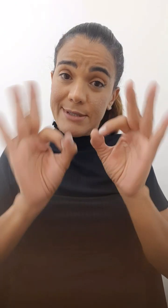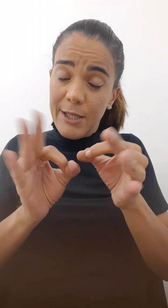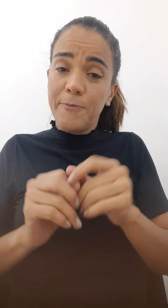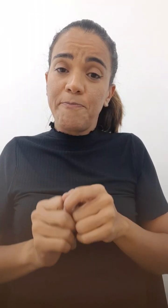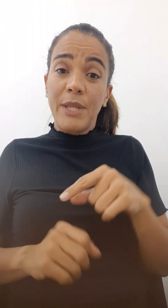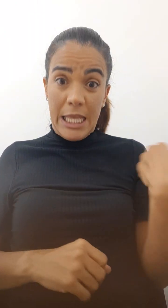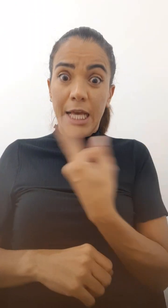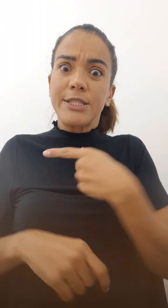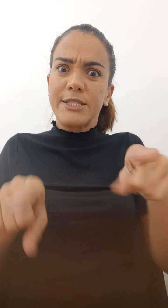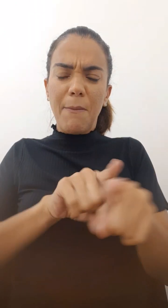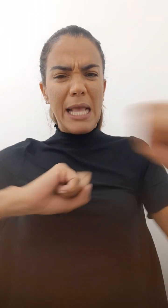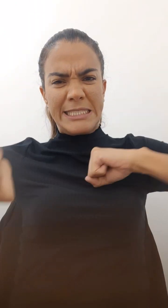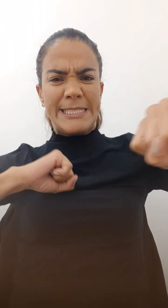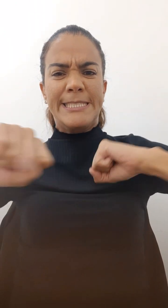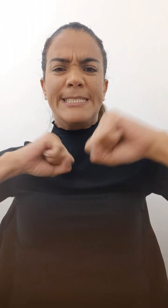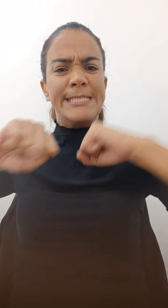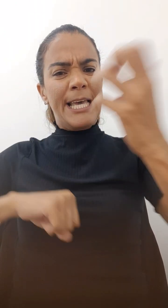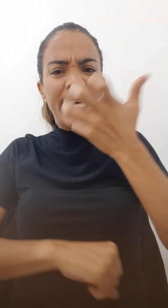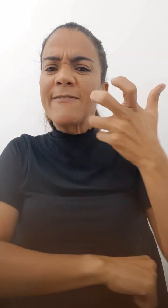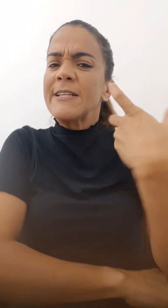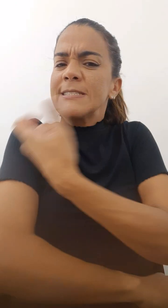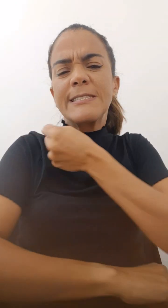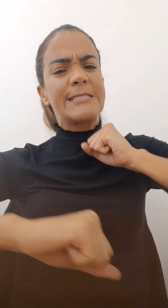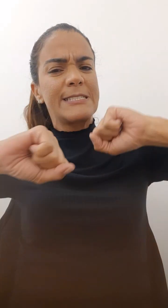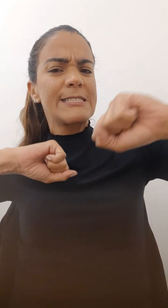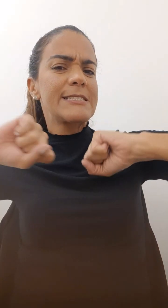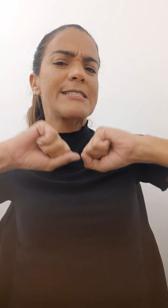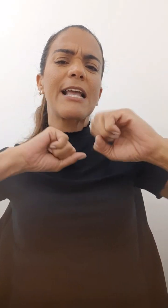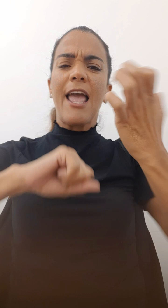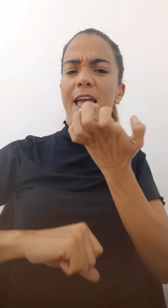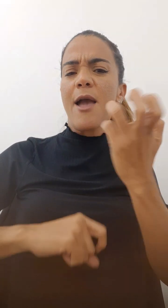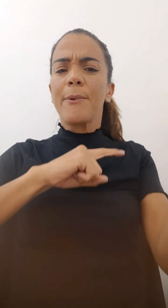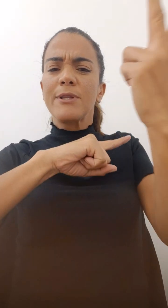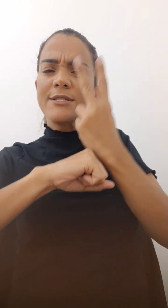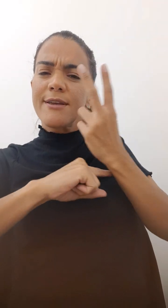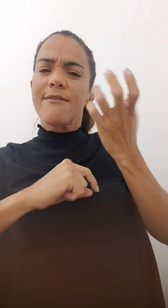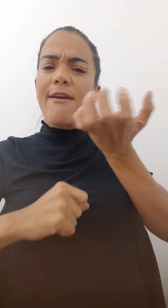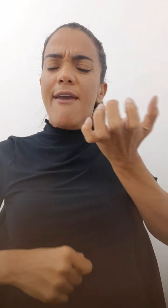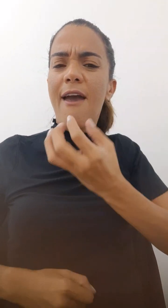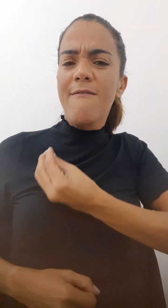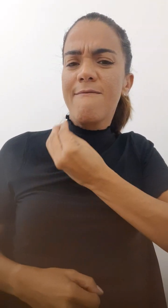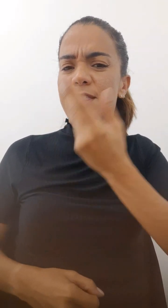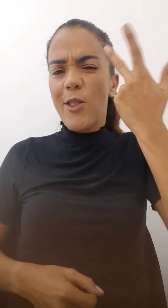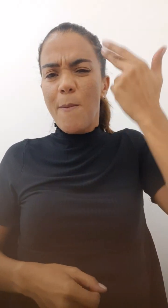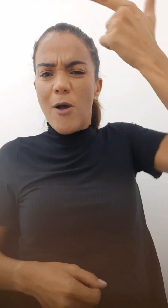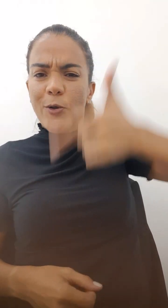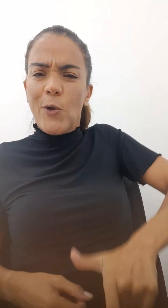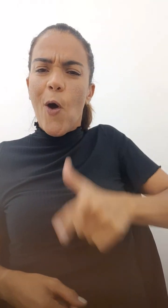pessoas morrerem por causa de complicações da Covid. Nós militamos bastante, pedimos ao governo proteção,